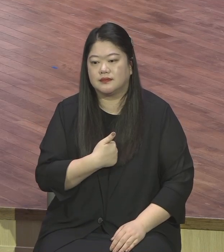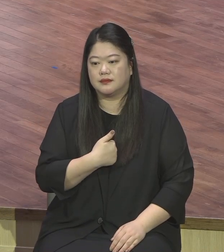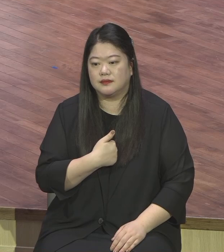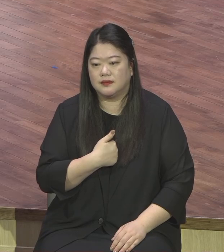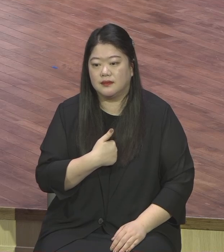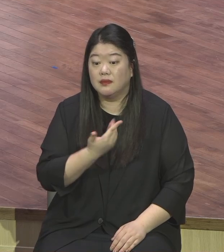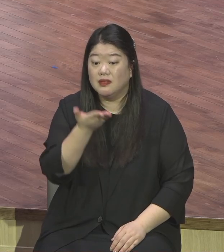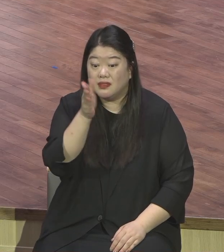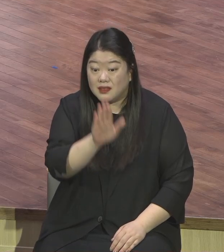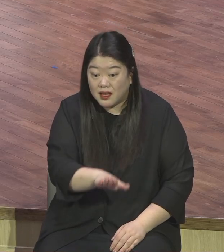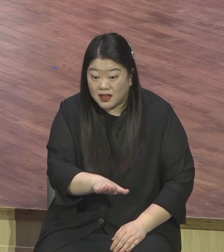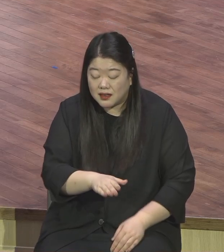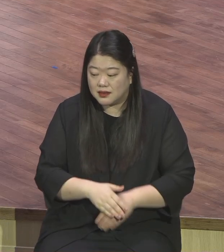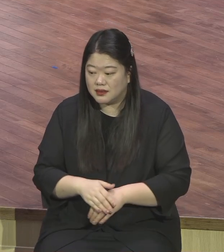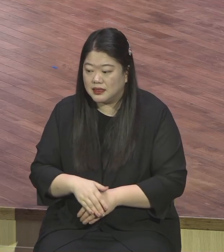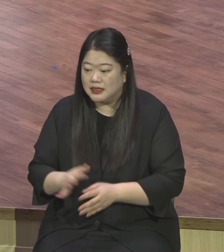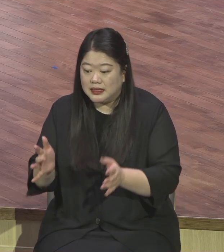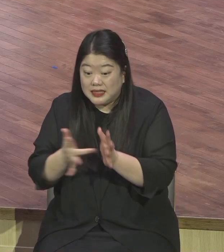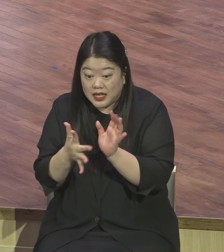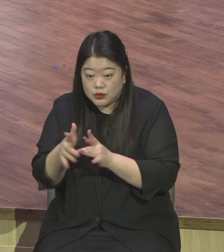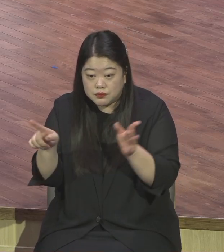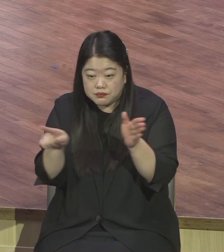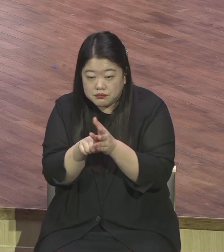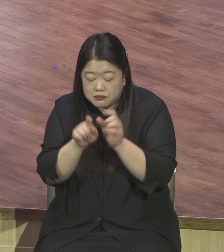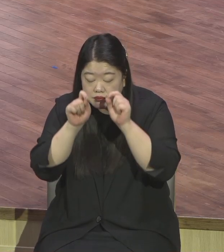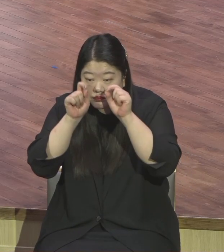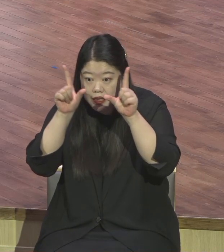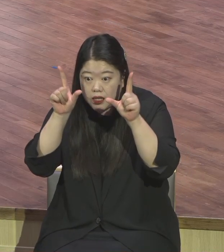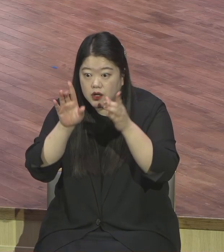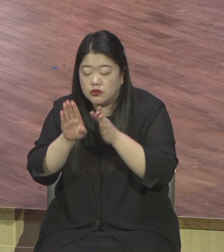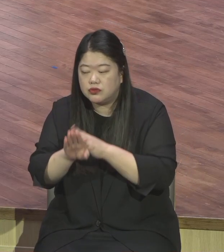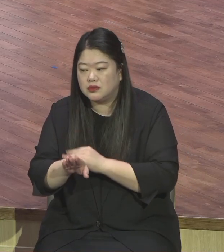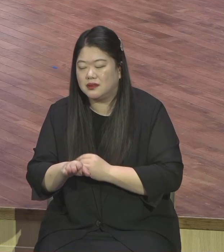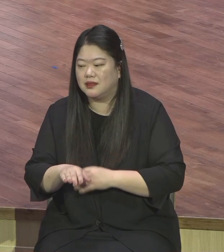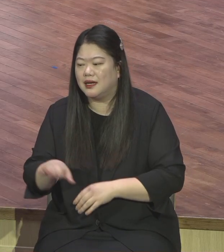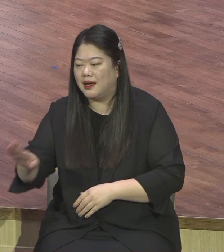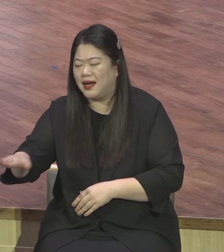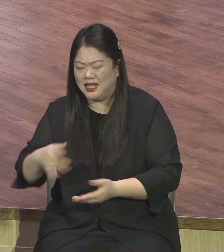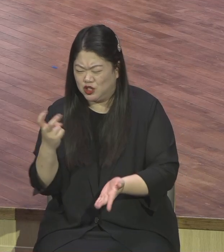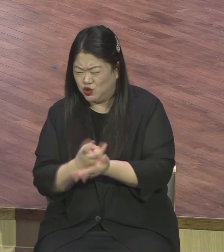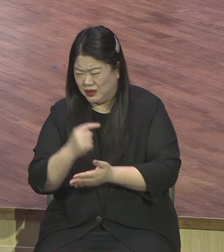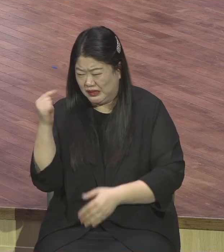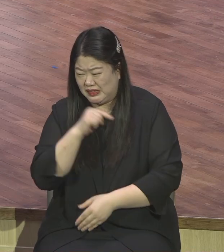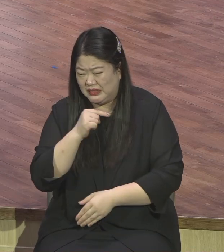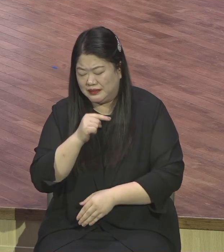절대 율법적 삶에 빠지지 말아라는